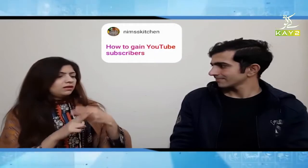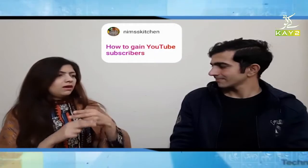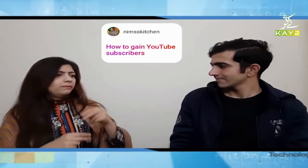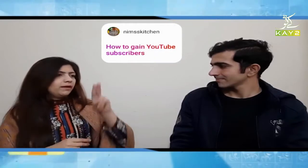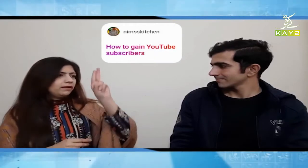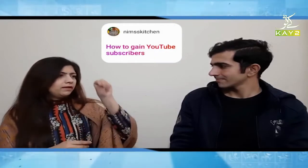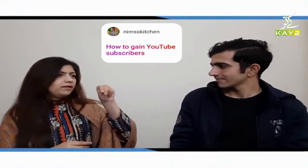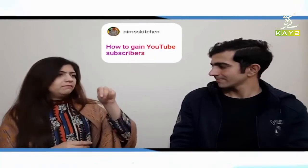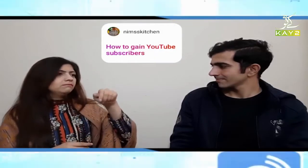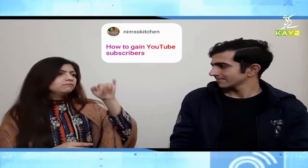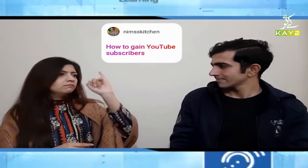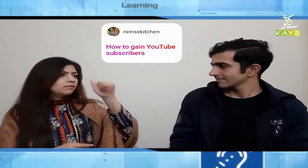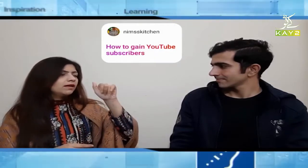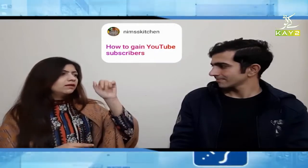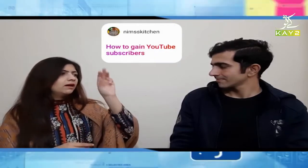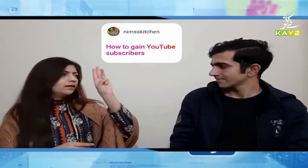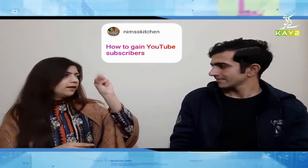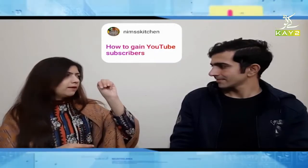उनका नाम है निम